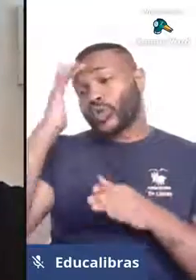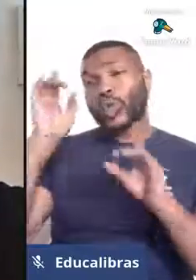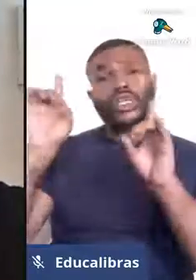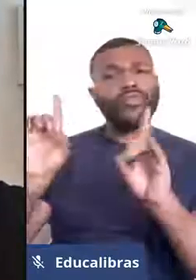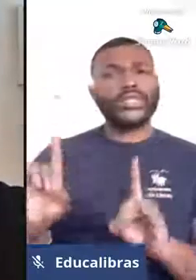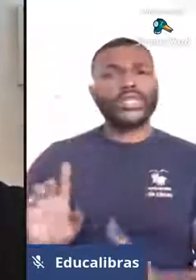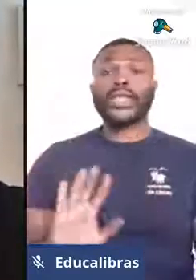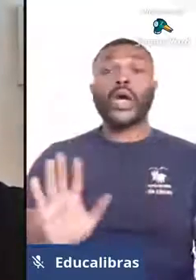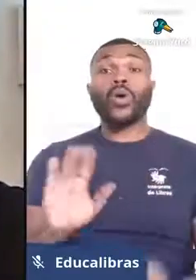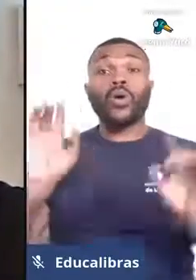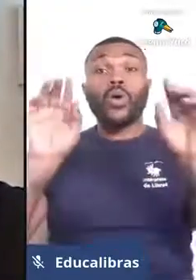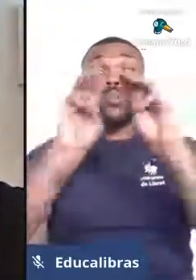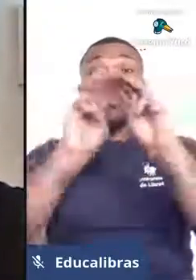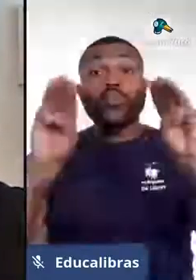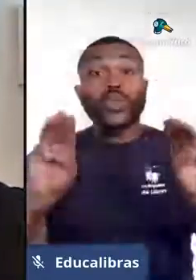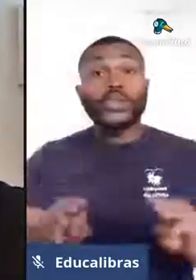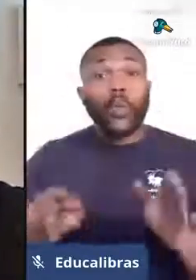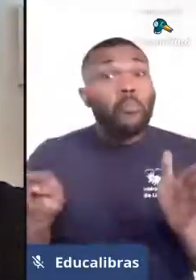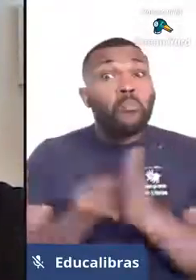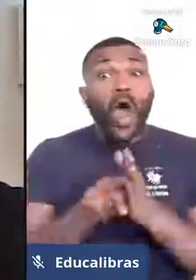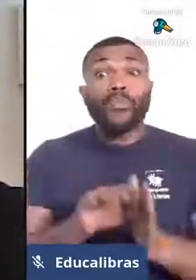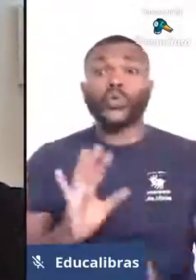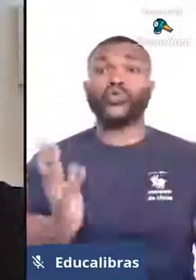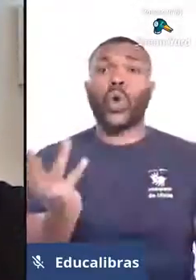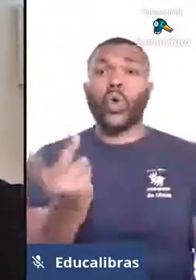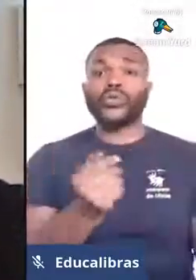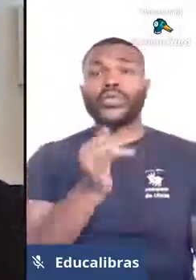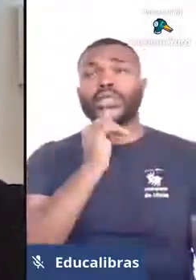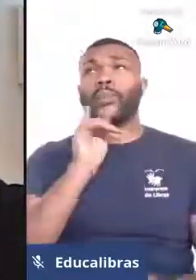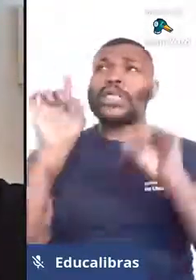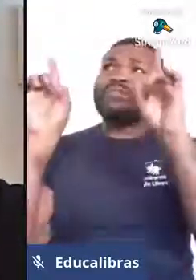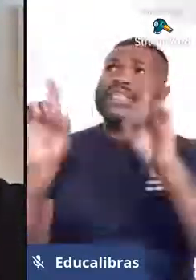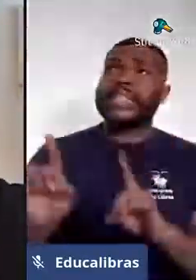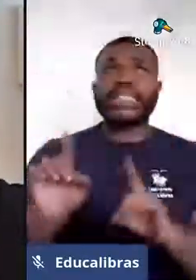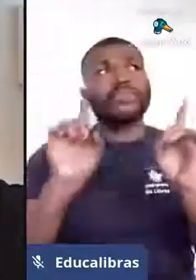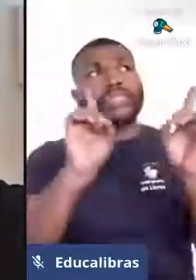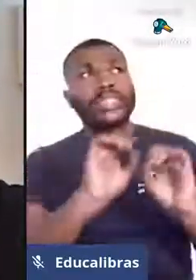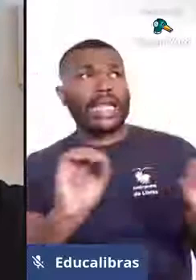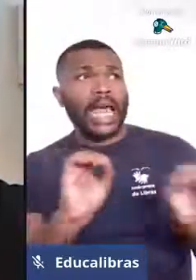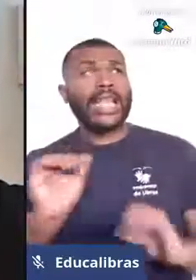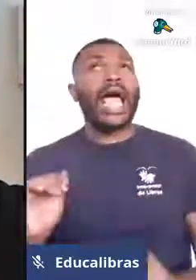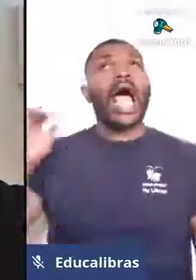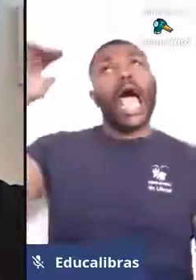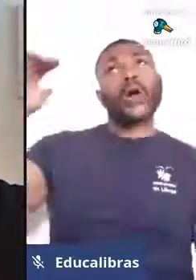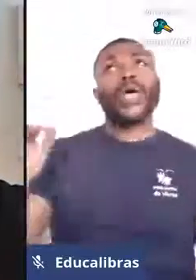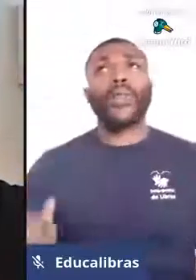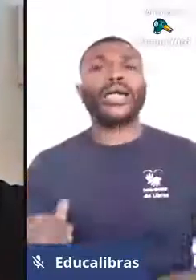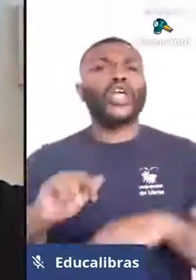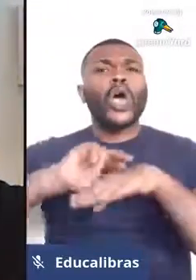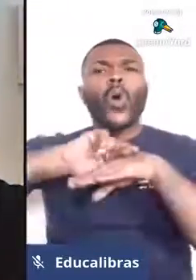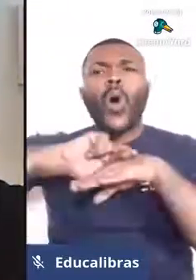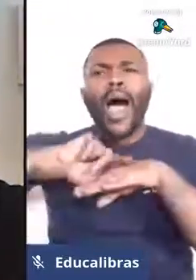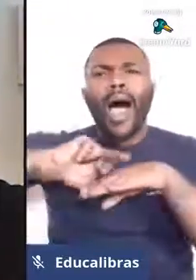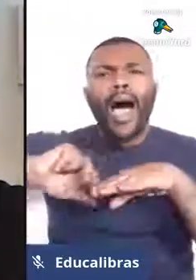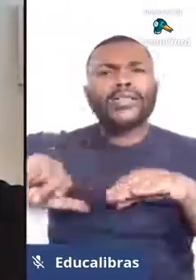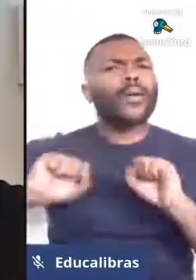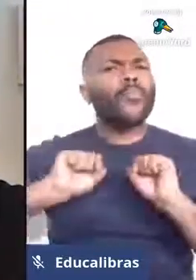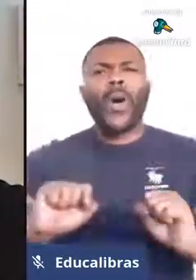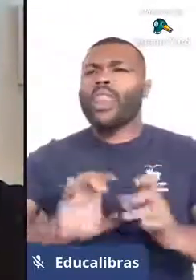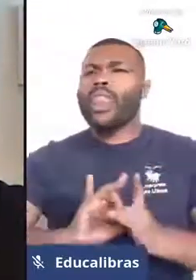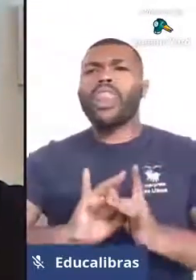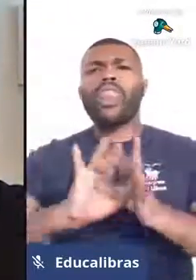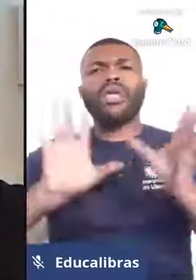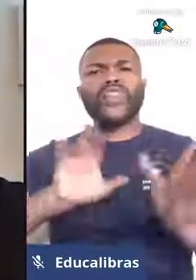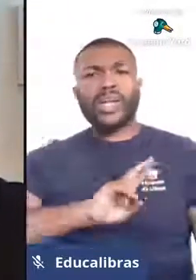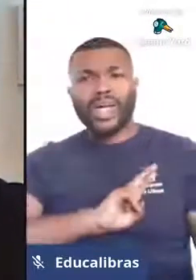todos, tem deficiência ou não tem deficiência, seja alto, baixo, de que cor for, de que raça for, de que religião